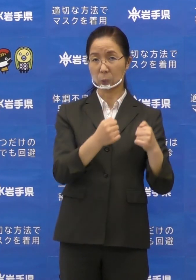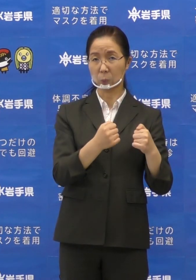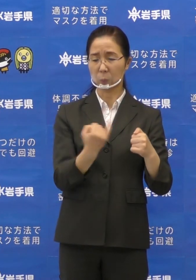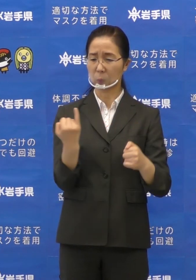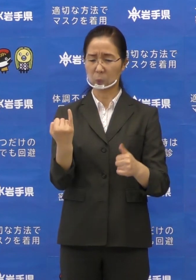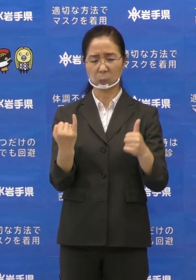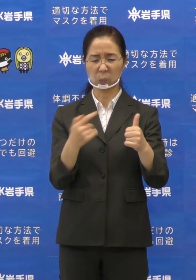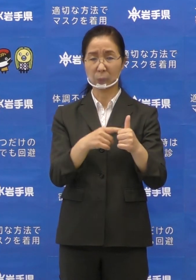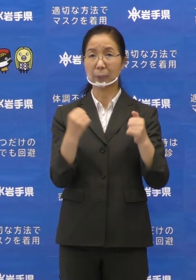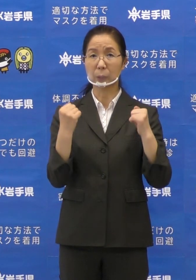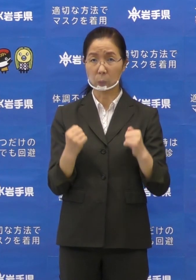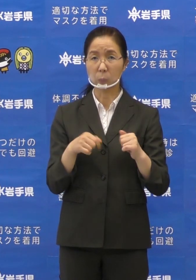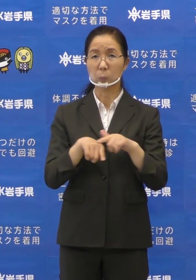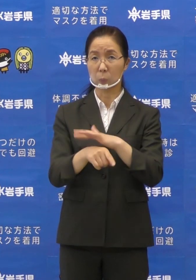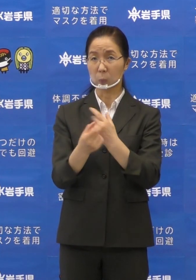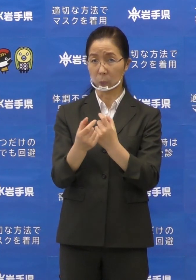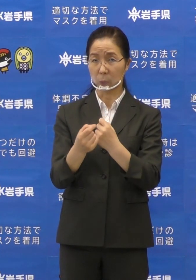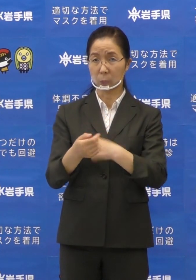ですけれども、